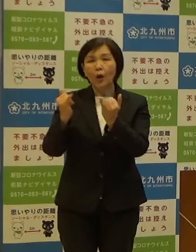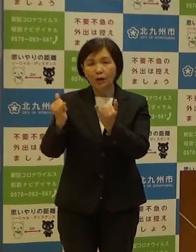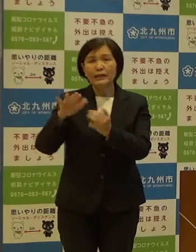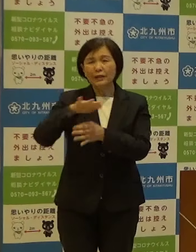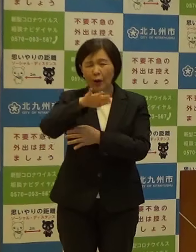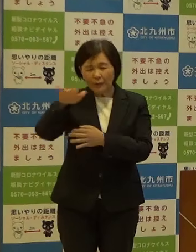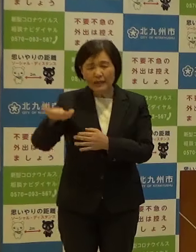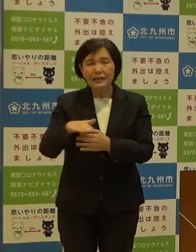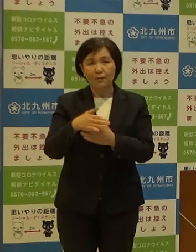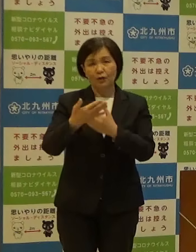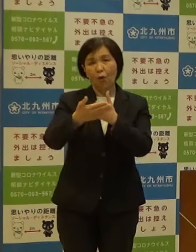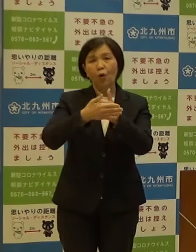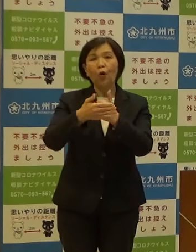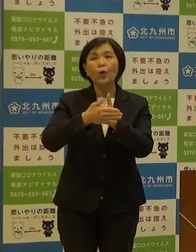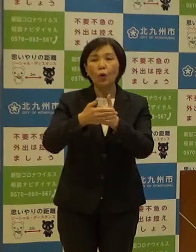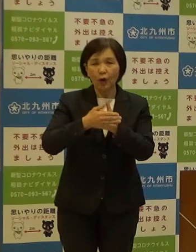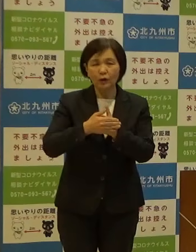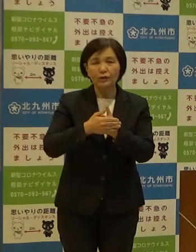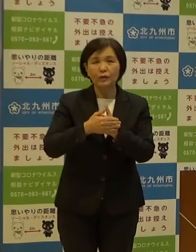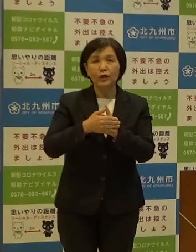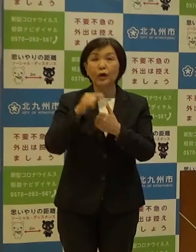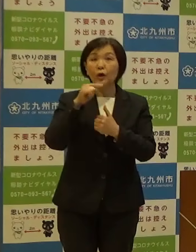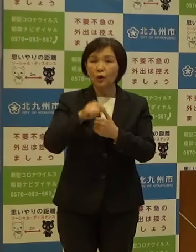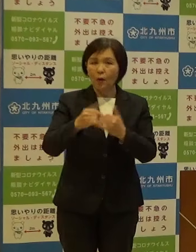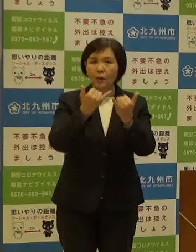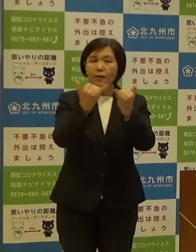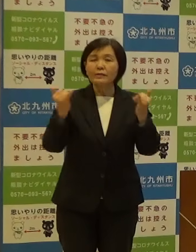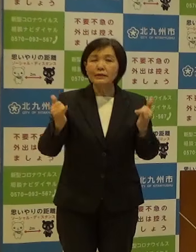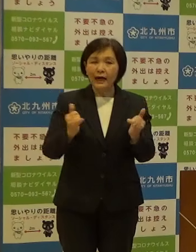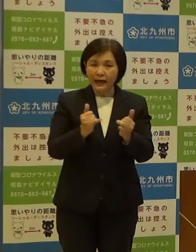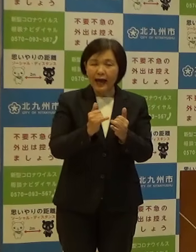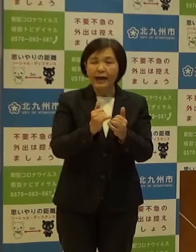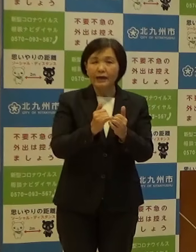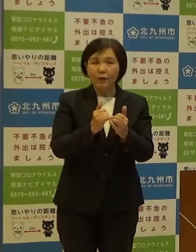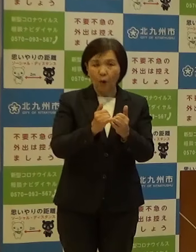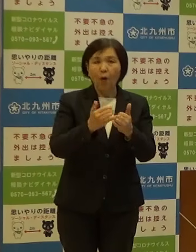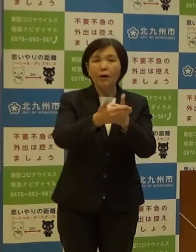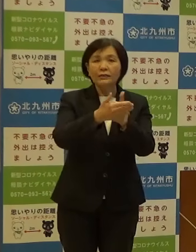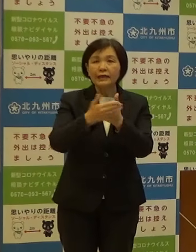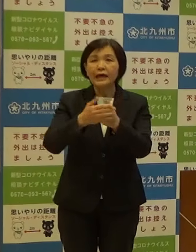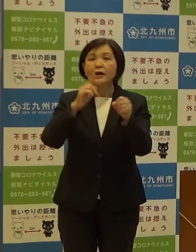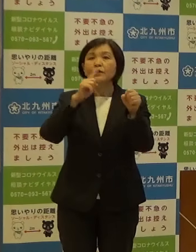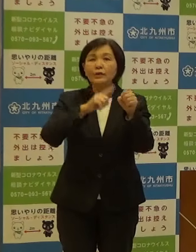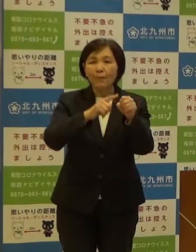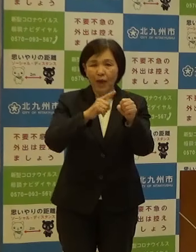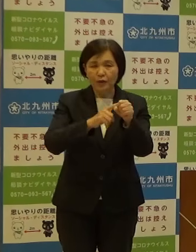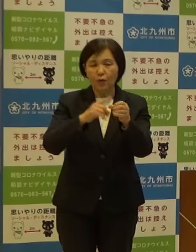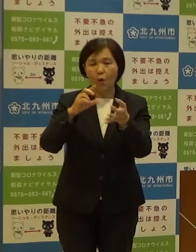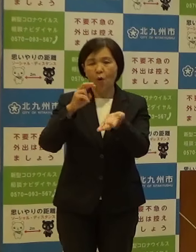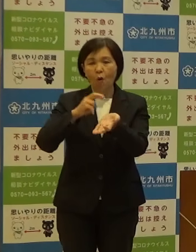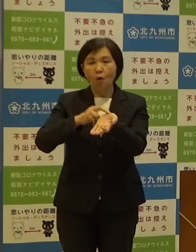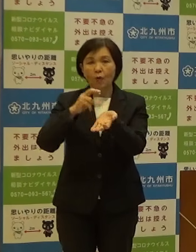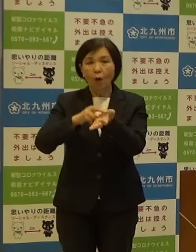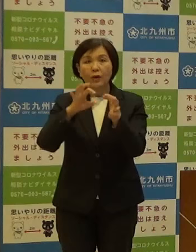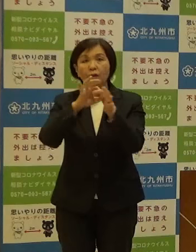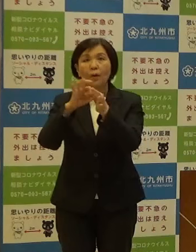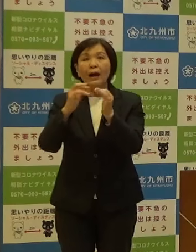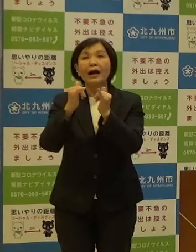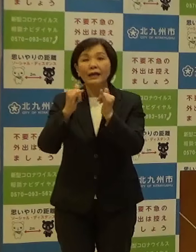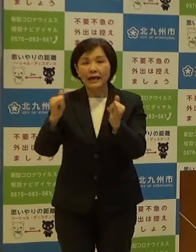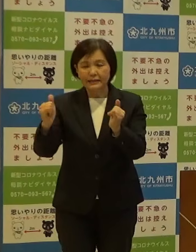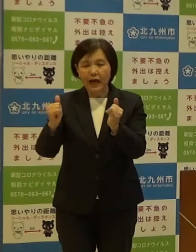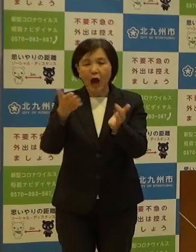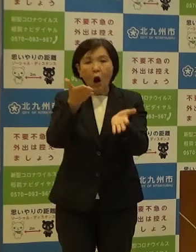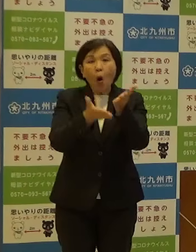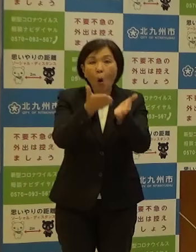力、そしてこの社会を支えるために、医療機関、保育、高齢者福祉施設